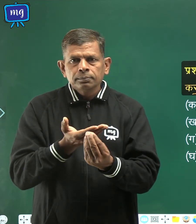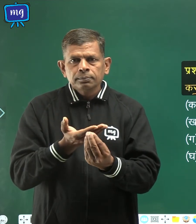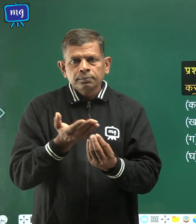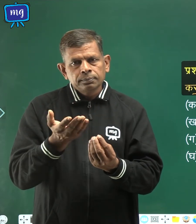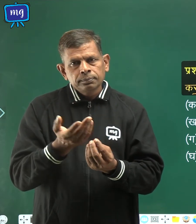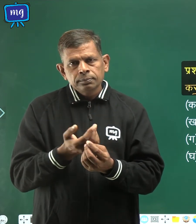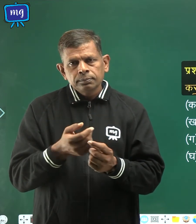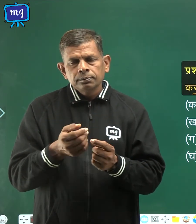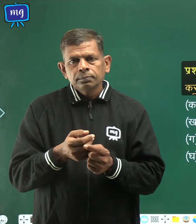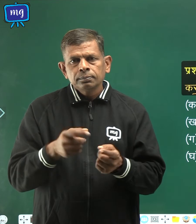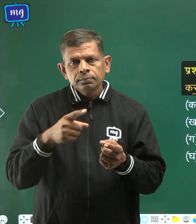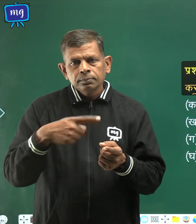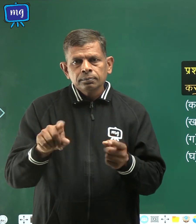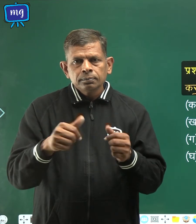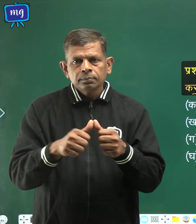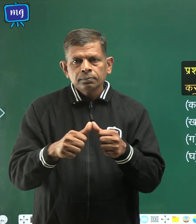सही उत्तर